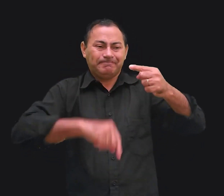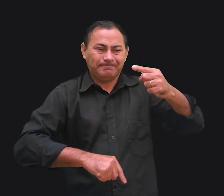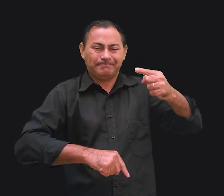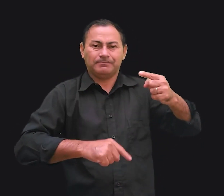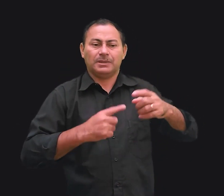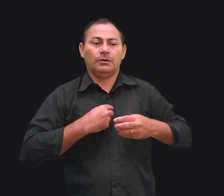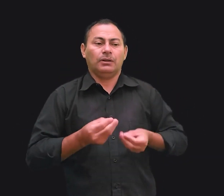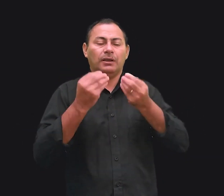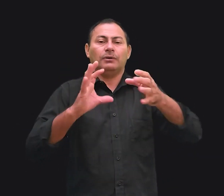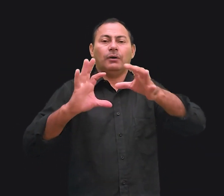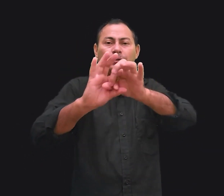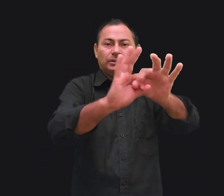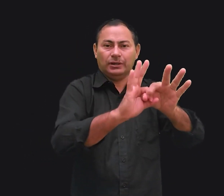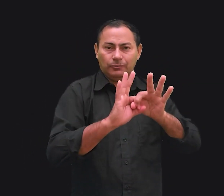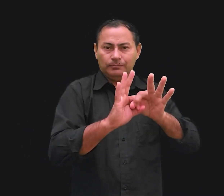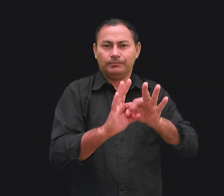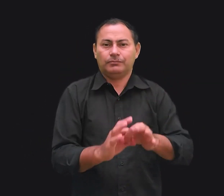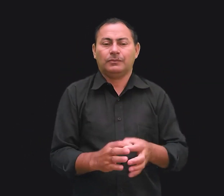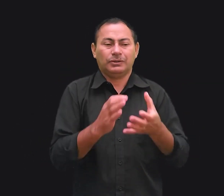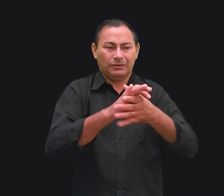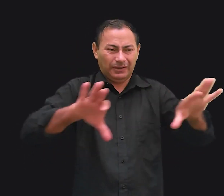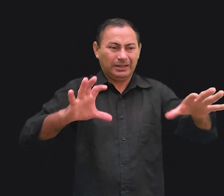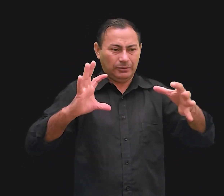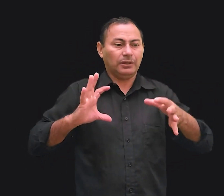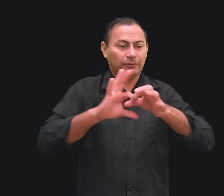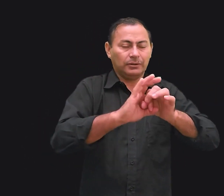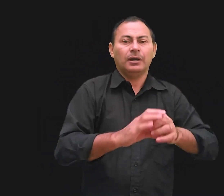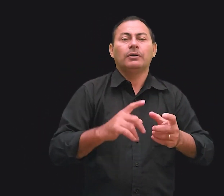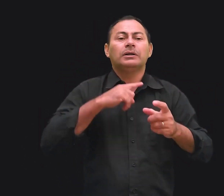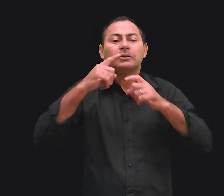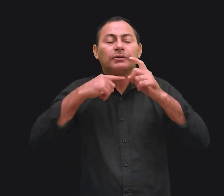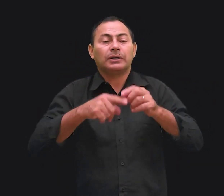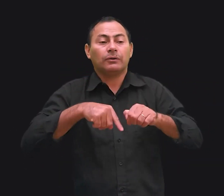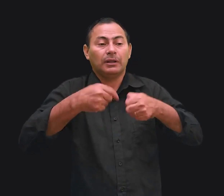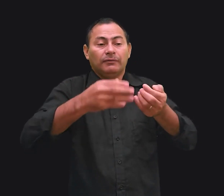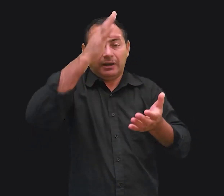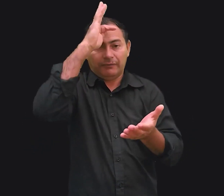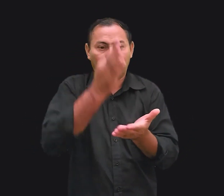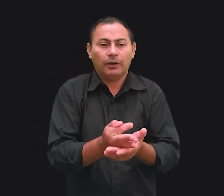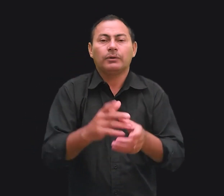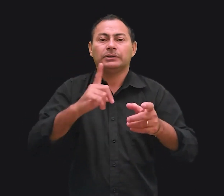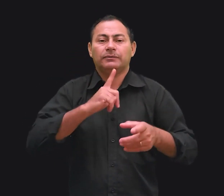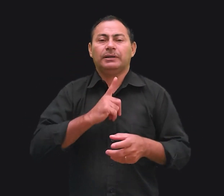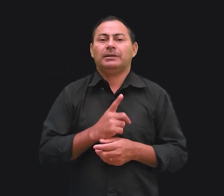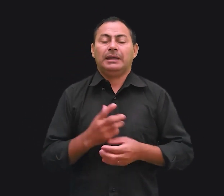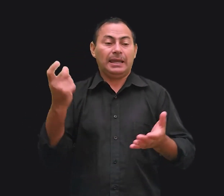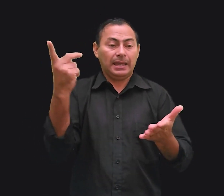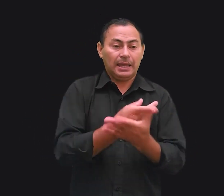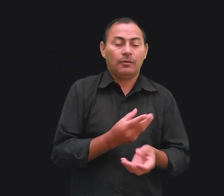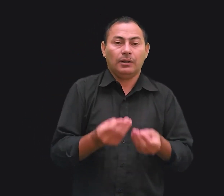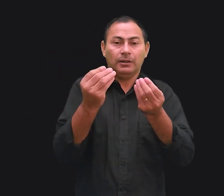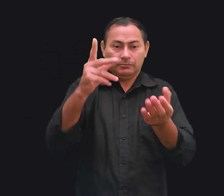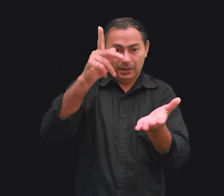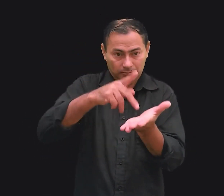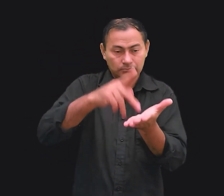há discórdia, que eu leve a união. Onde houver dúvida, que eu leve a fé. Onde houver erro, que eu leve